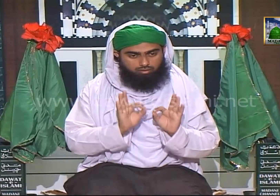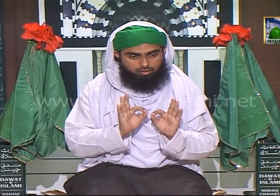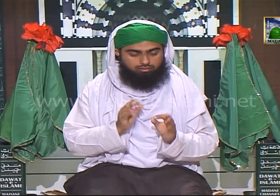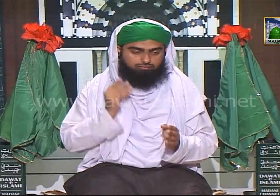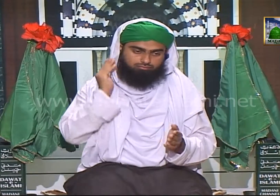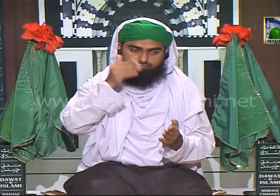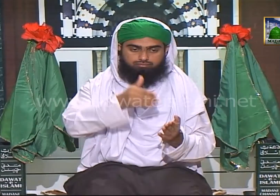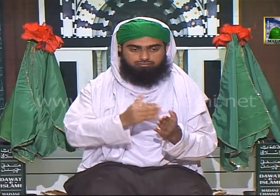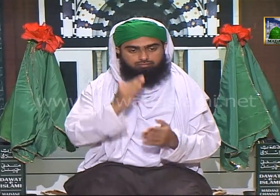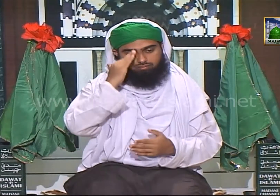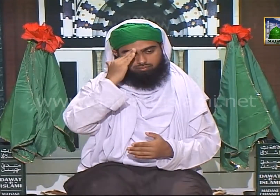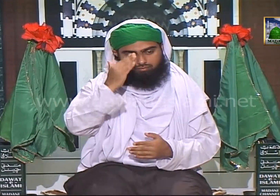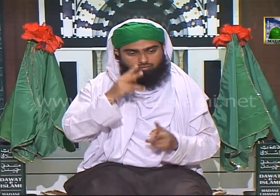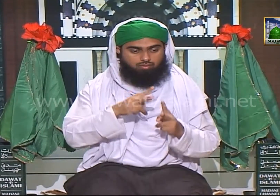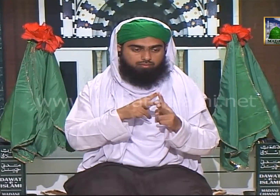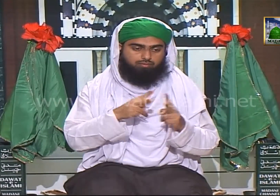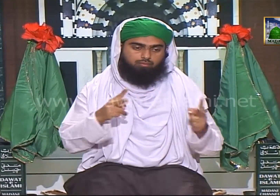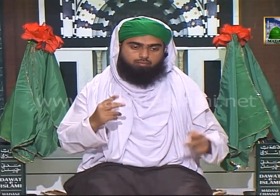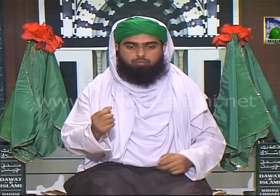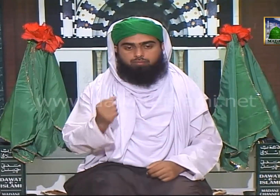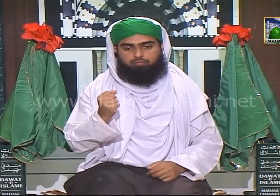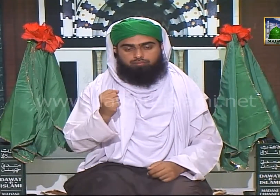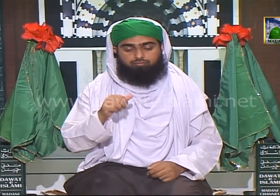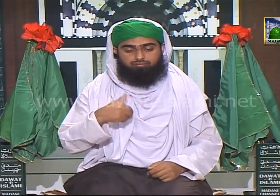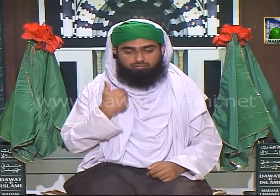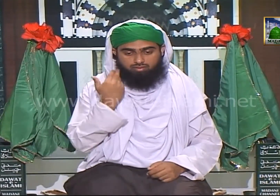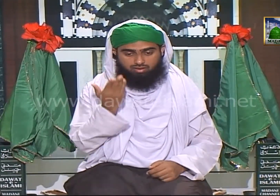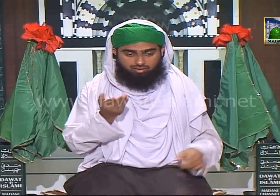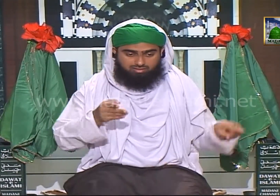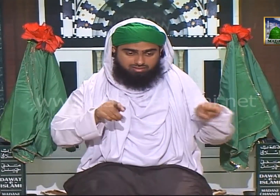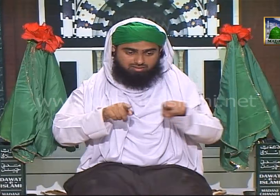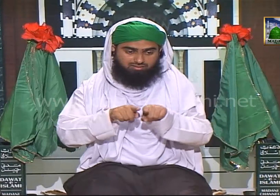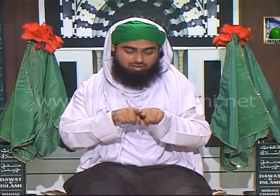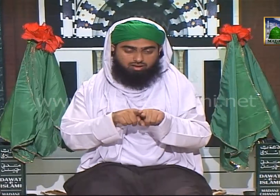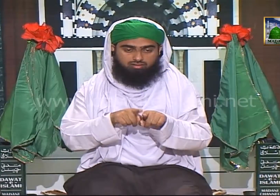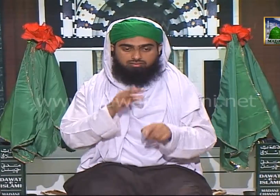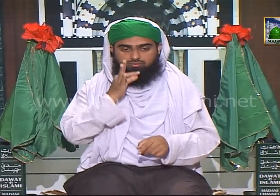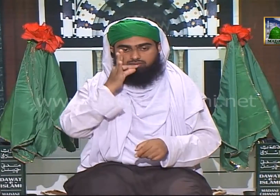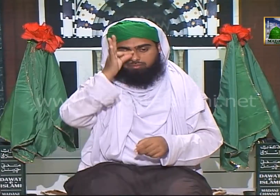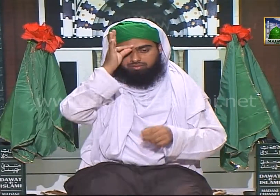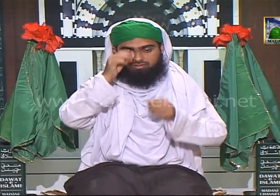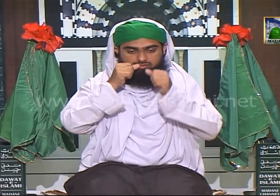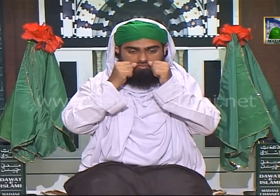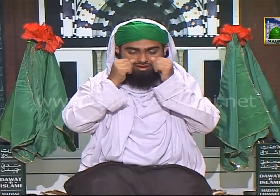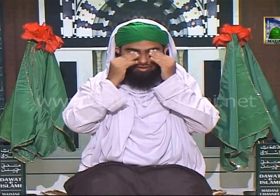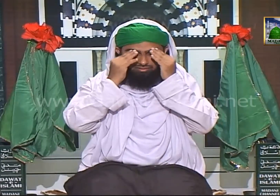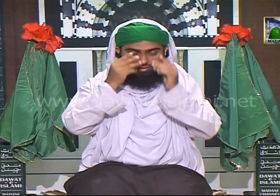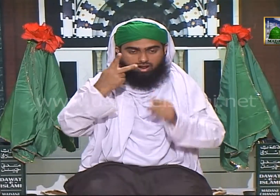ہوا کرو تو سلام کر لیا کرو اور اس کے بعد اپنے نبی صلی اللہ تعالی علیہ وسلم پر سلام کیا کرو اور